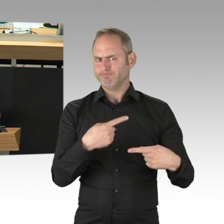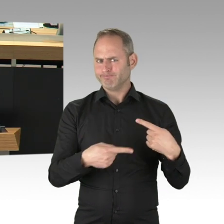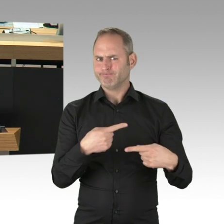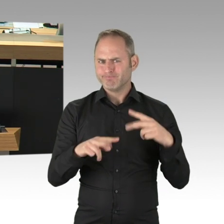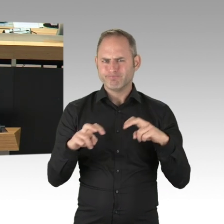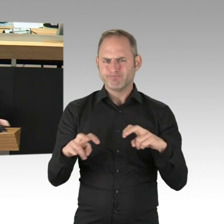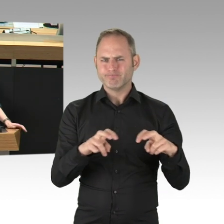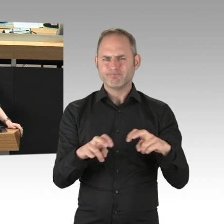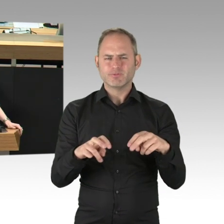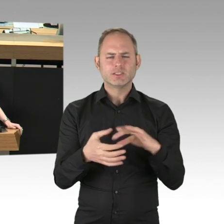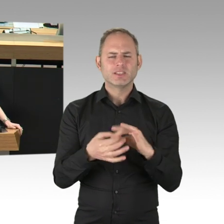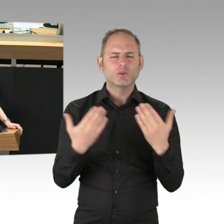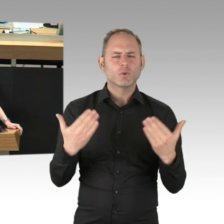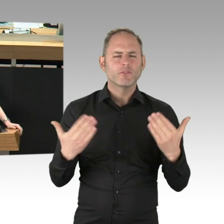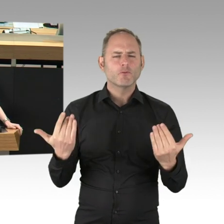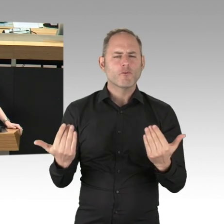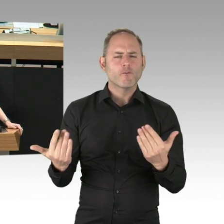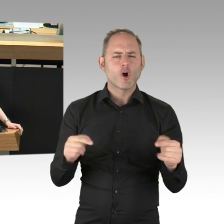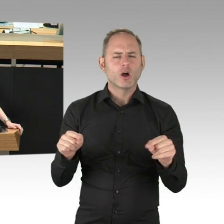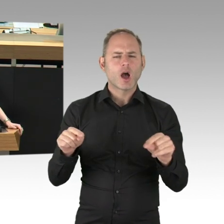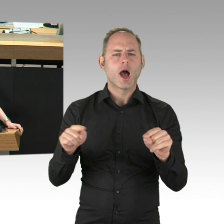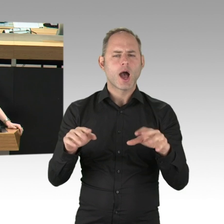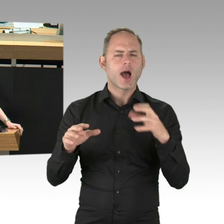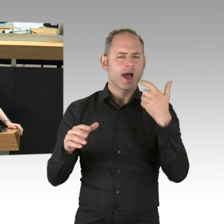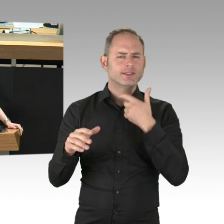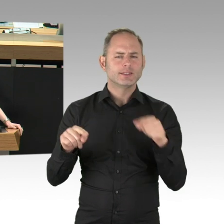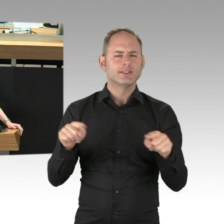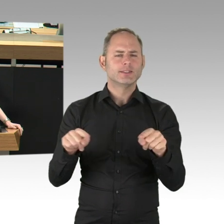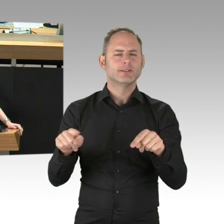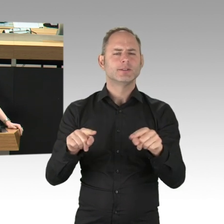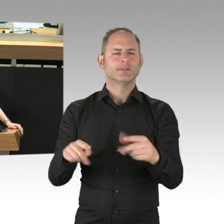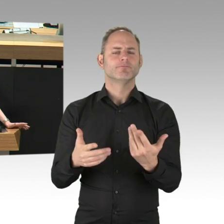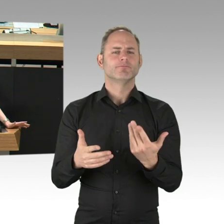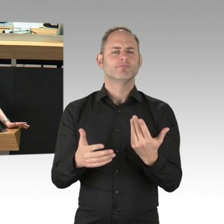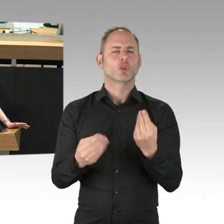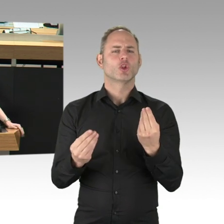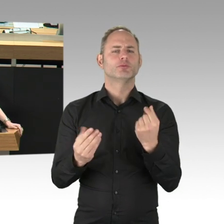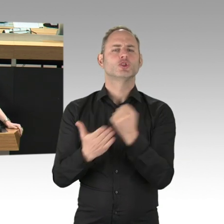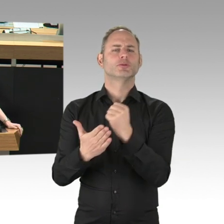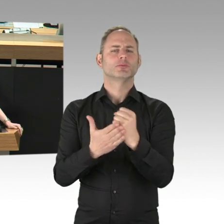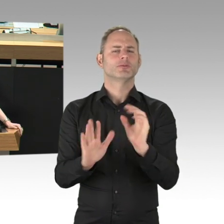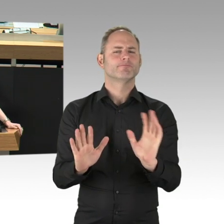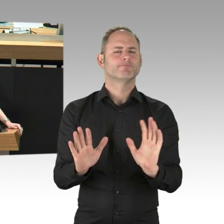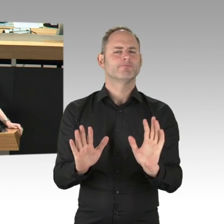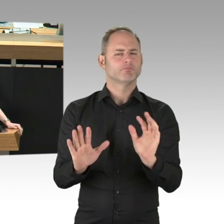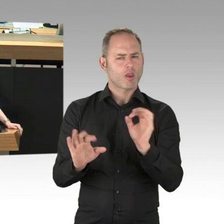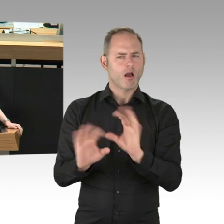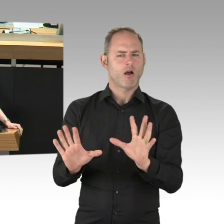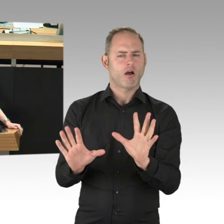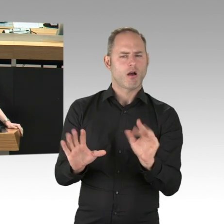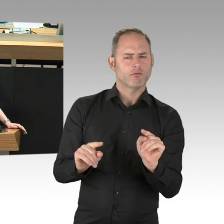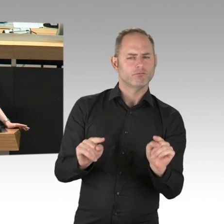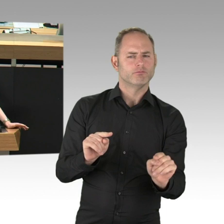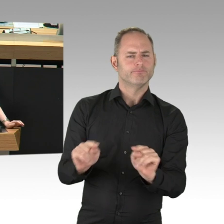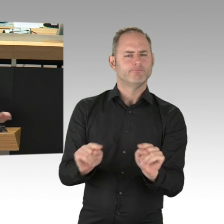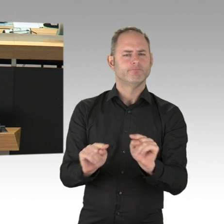Untersagung antisemitischer Symbole und Parolen bei Versammlungen, so auch am sogenannten Al-Quds-Tag. Nicht durchringen konnte sich der Senat